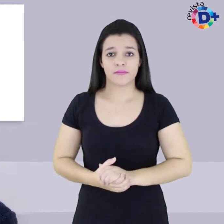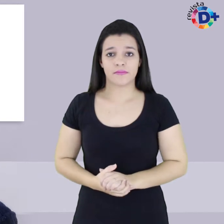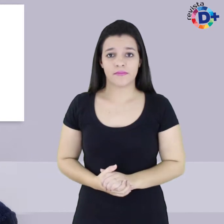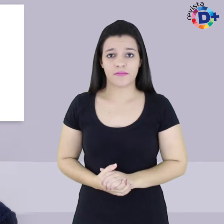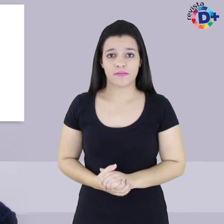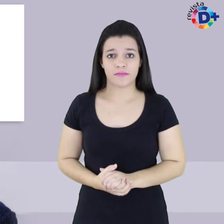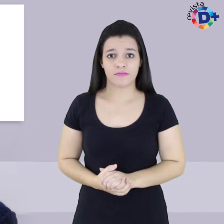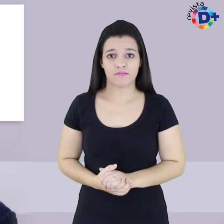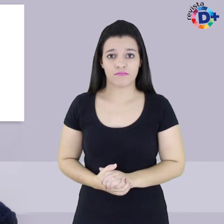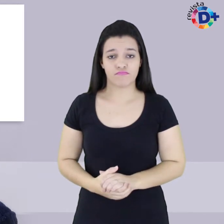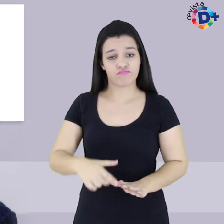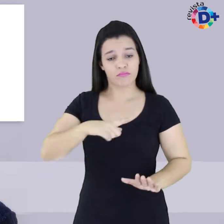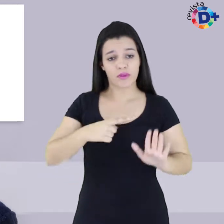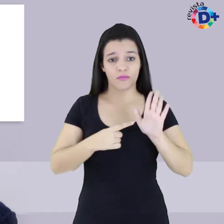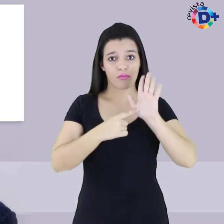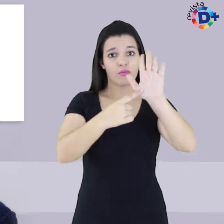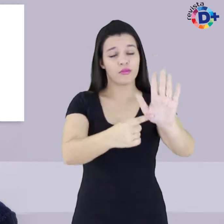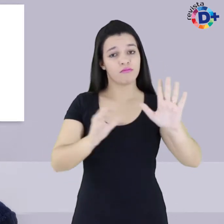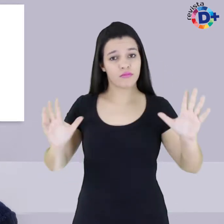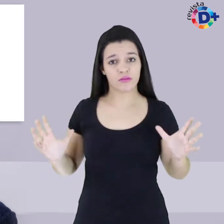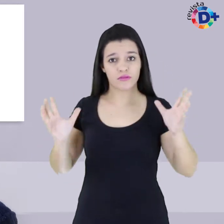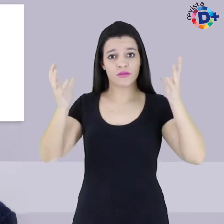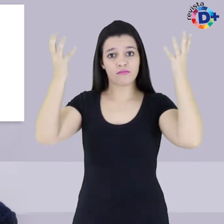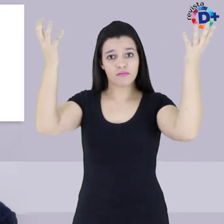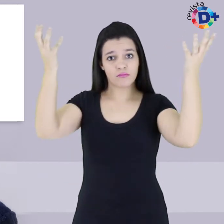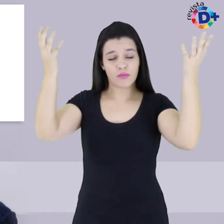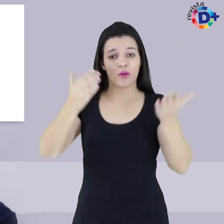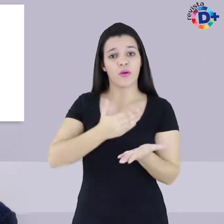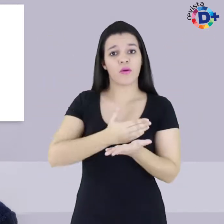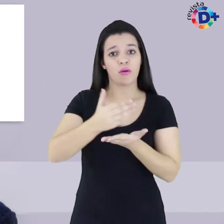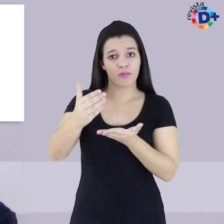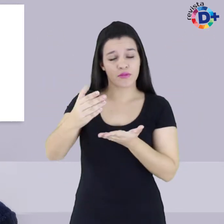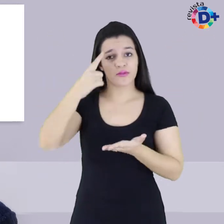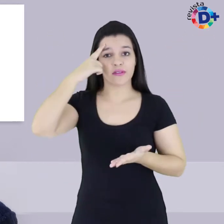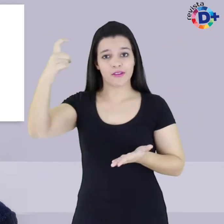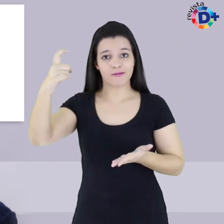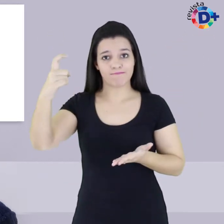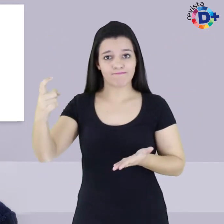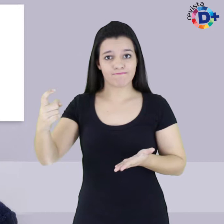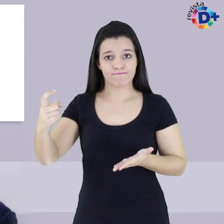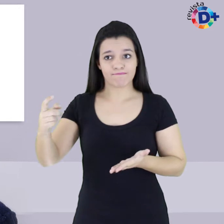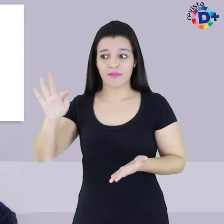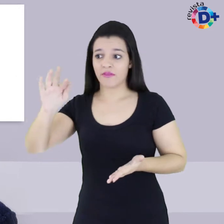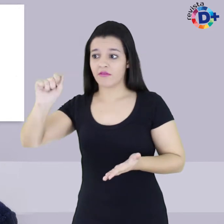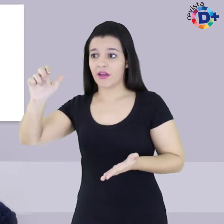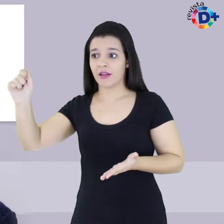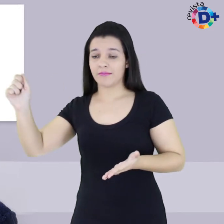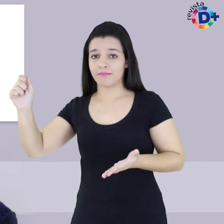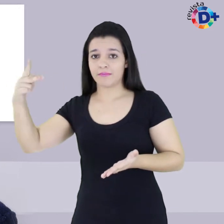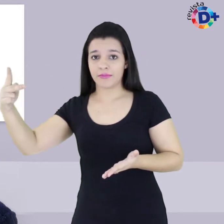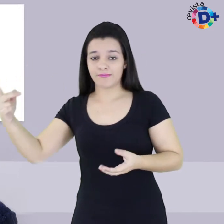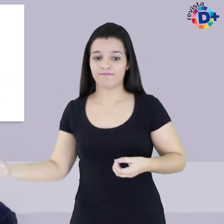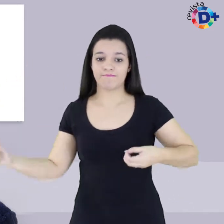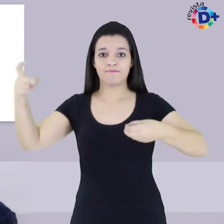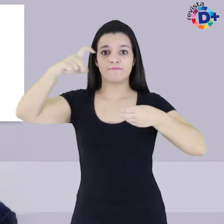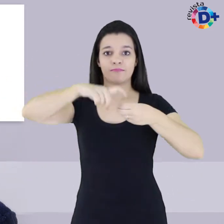O evento foi criado da parceria firmada entre a FAAP e o Instituto Olga